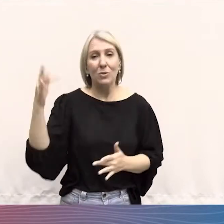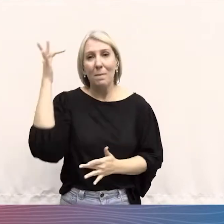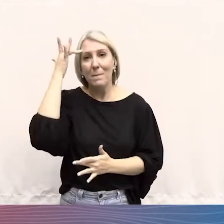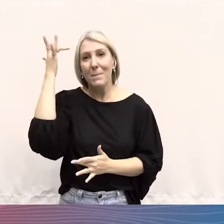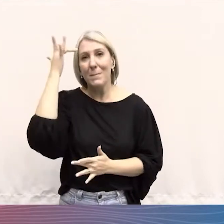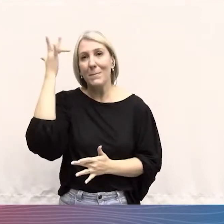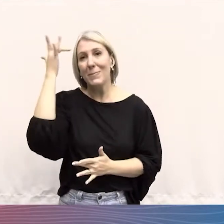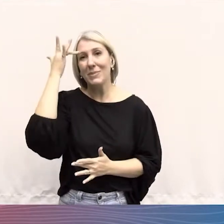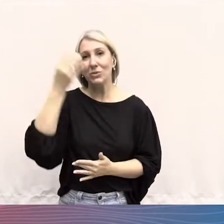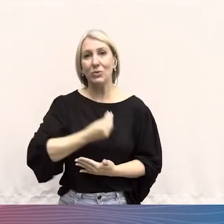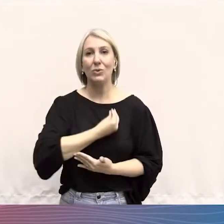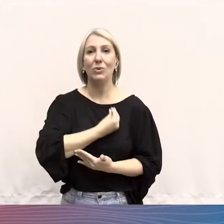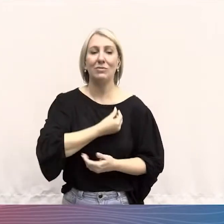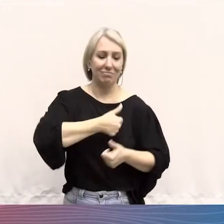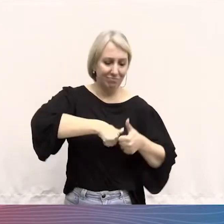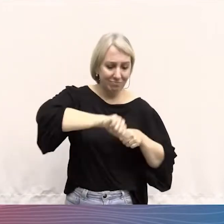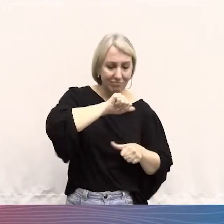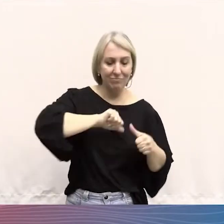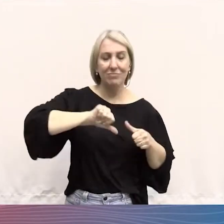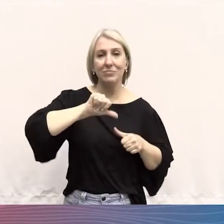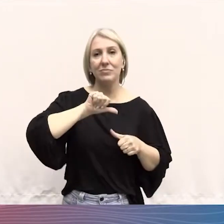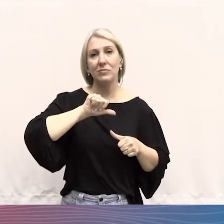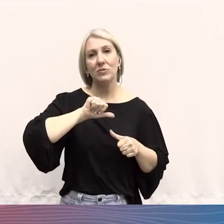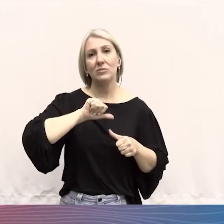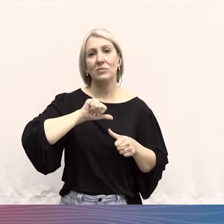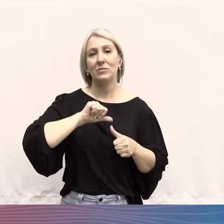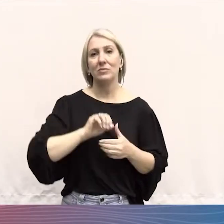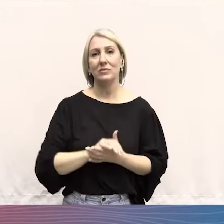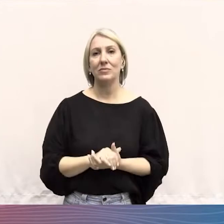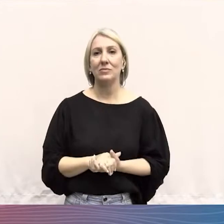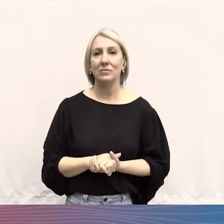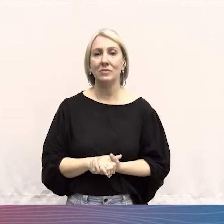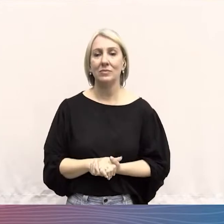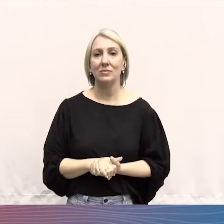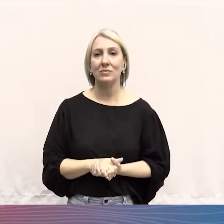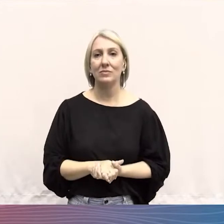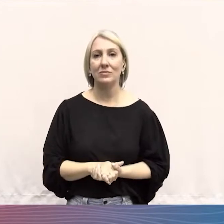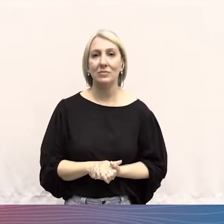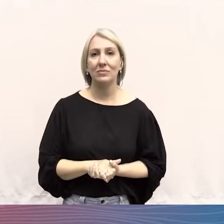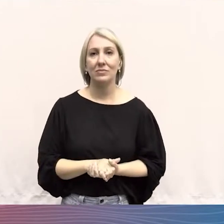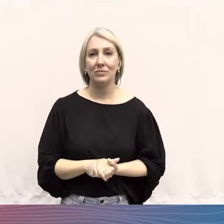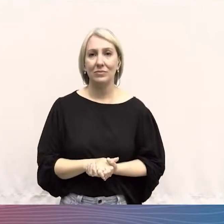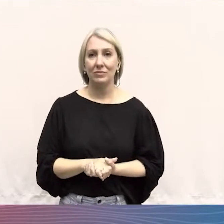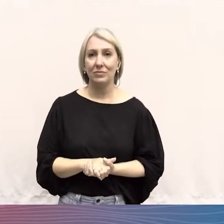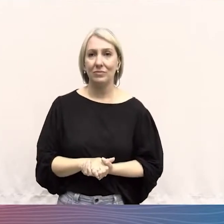Senhor Jesus, graças ao Senhor. E aí,